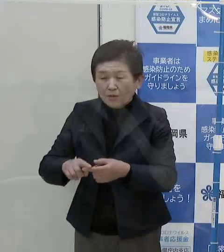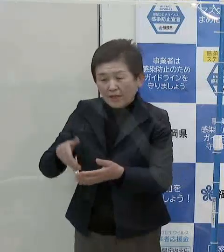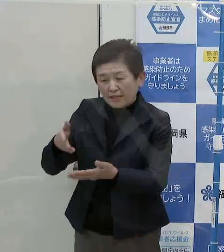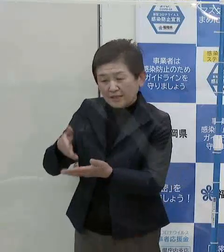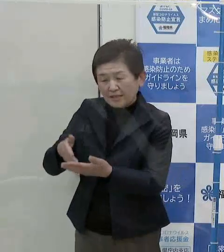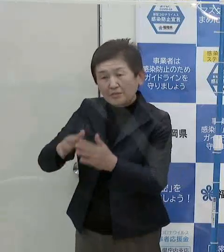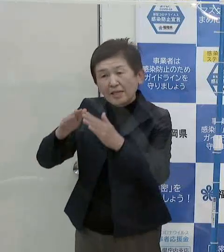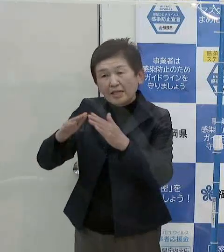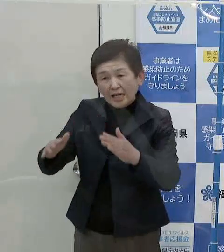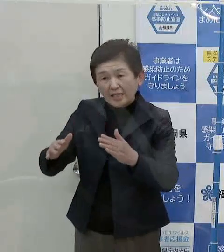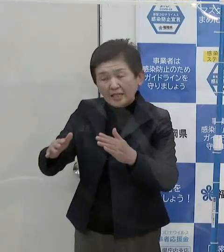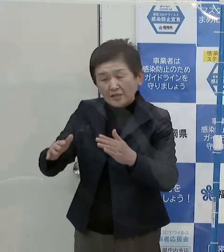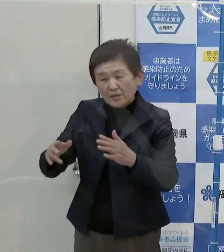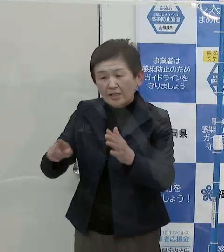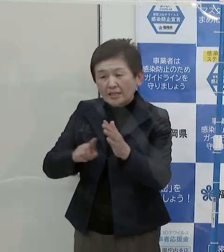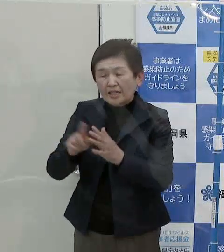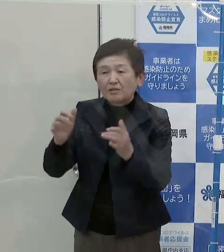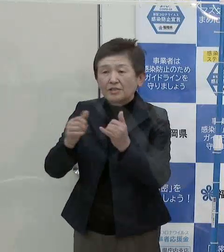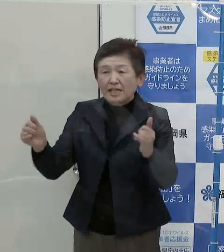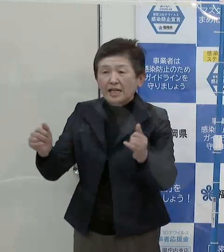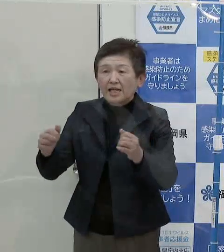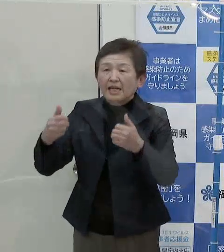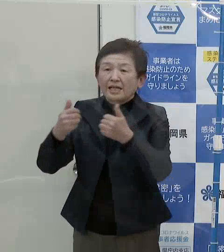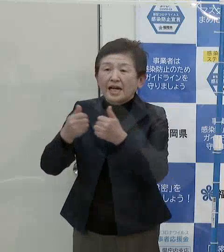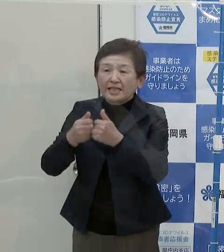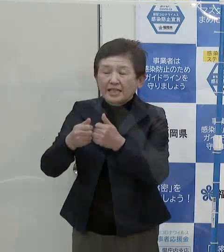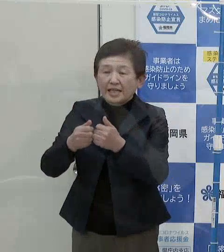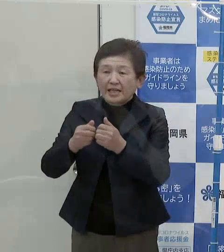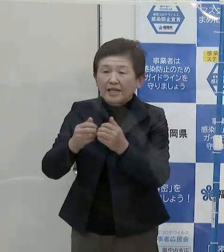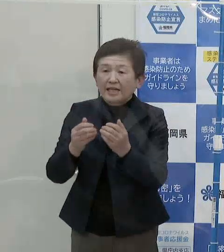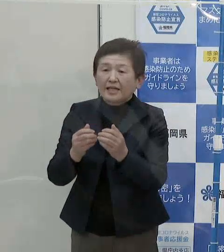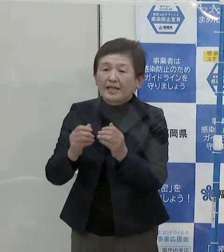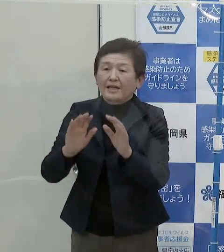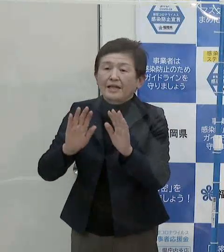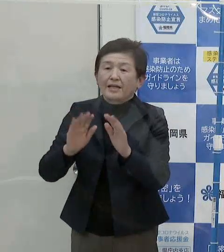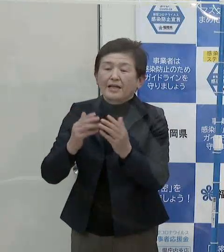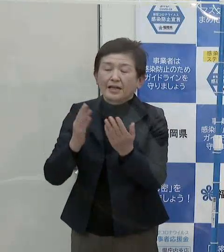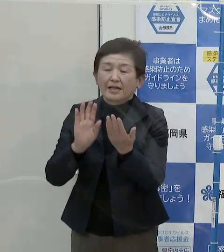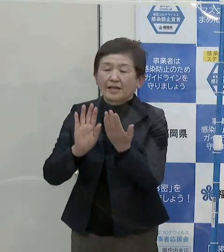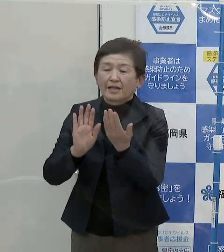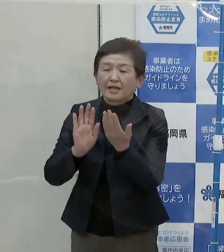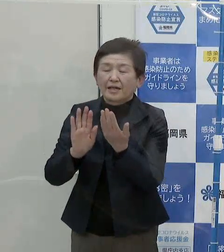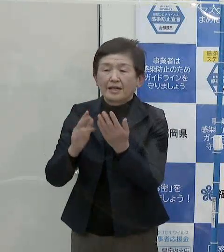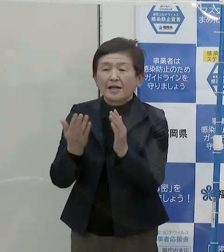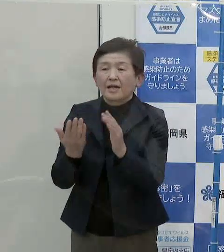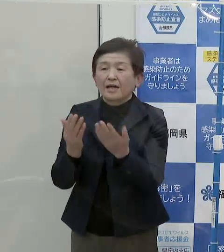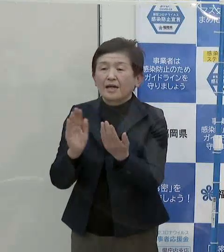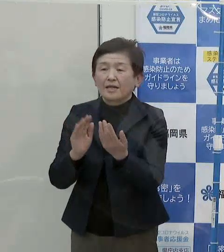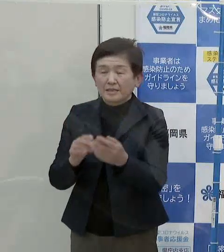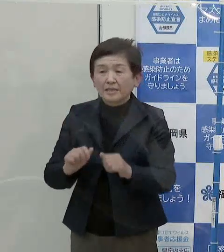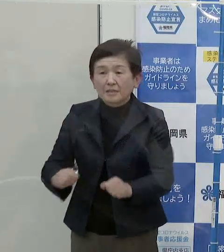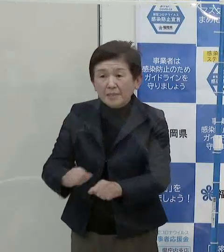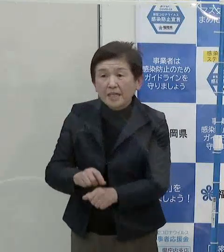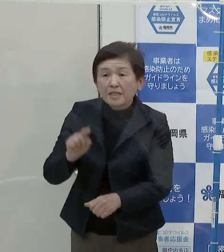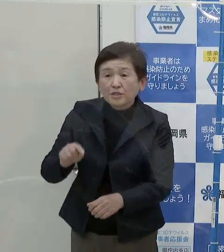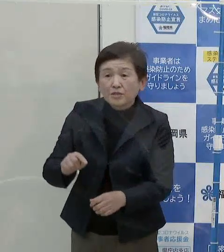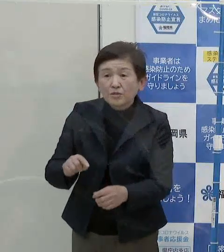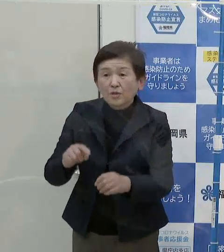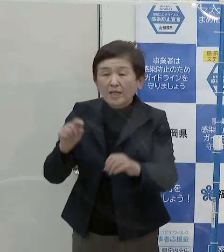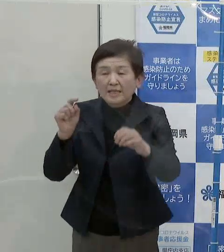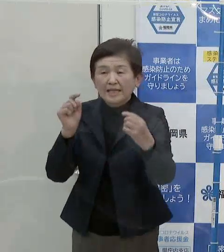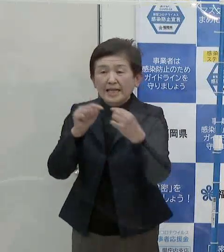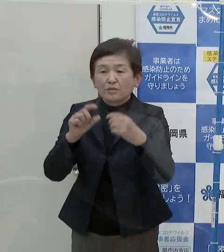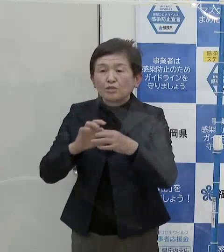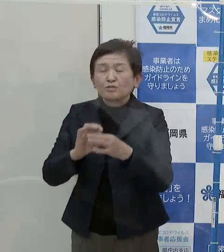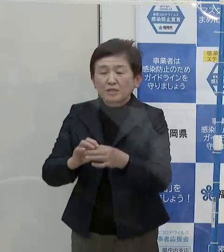策も代表者会議でも、 はい、 明らかにされたと思うんですけど、はい、他にも申請数を増やすために検討されていることがあれば教えて